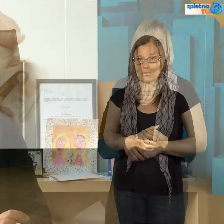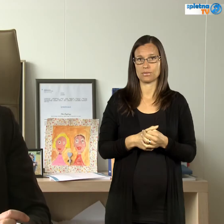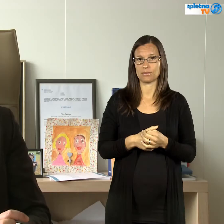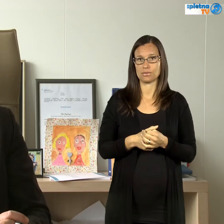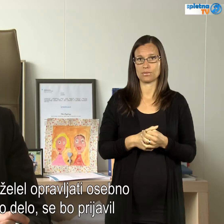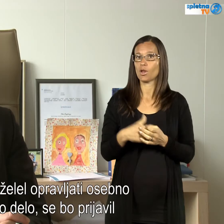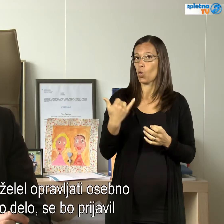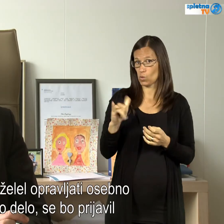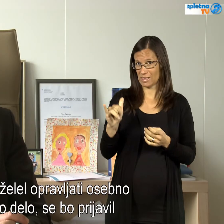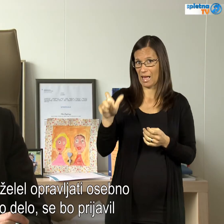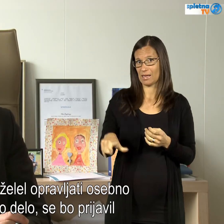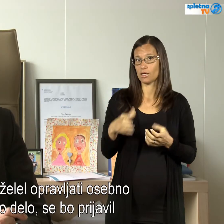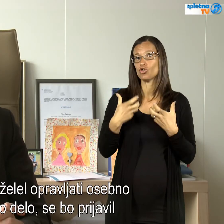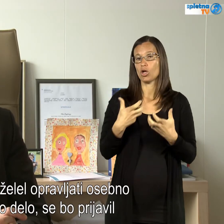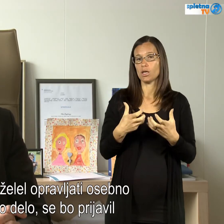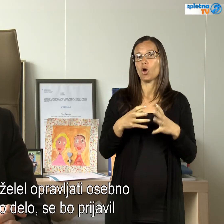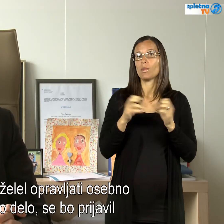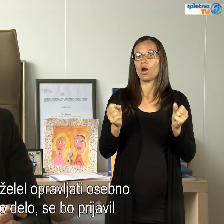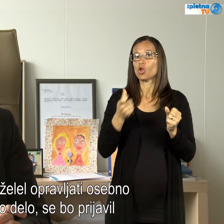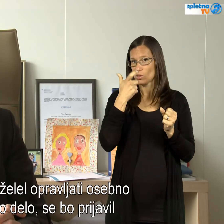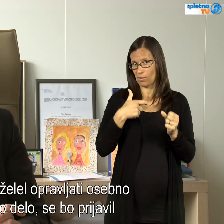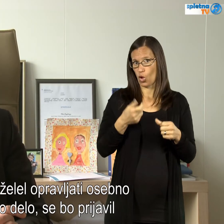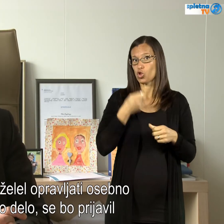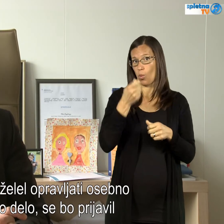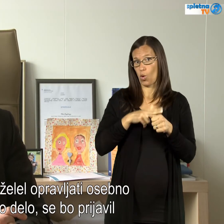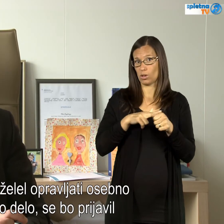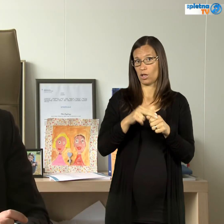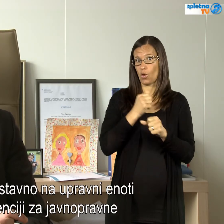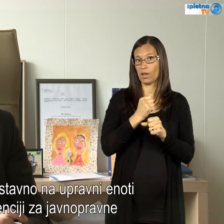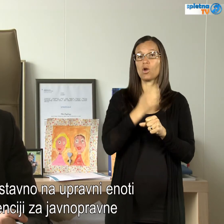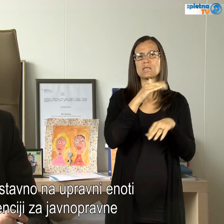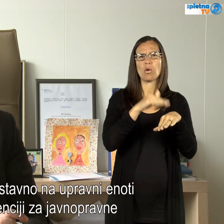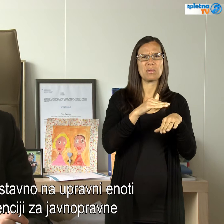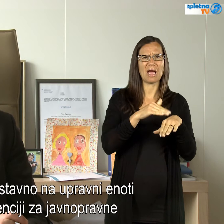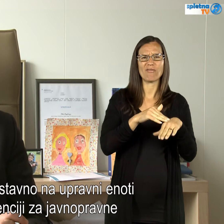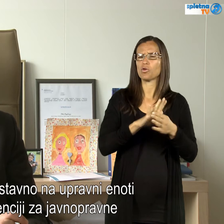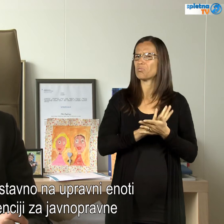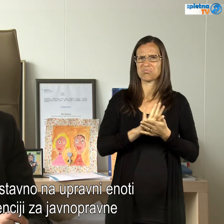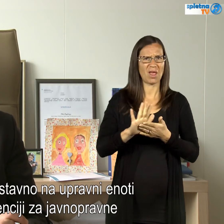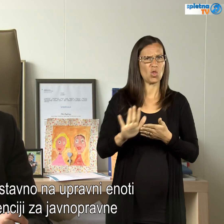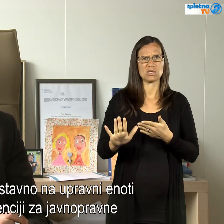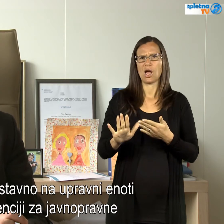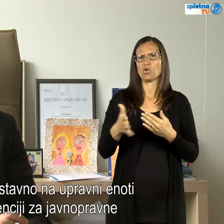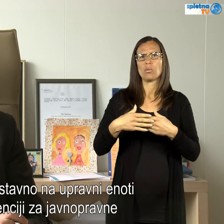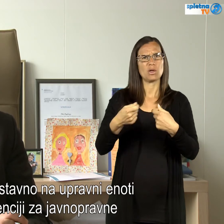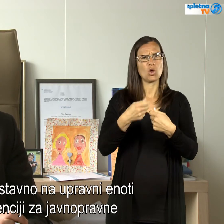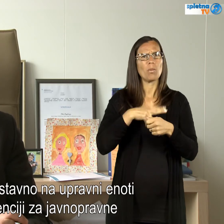No, vsak, ki bo želel opravljati osebno dopolnilno delo, se bo prijavil povsem enostavno pri upravni enoti ali agenciji